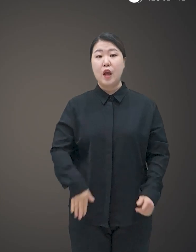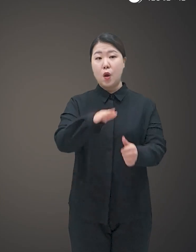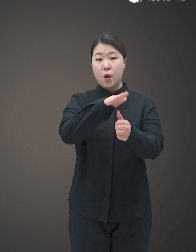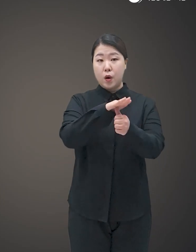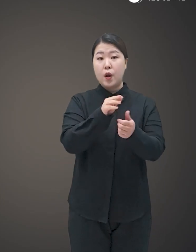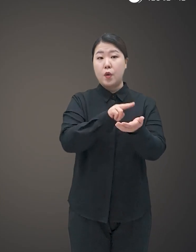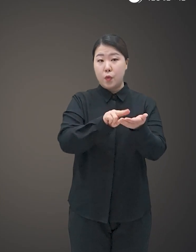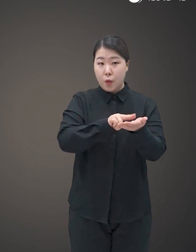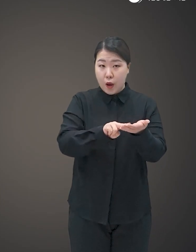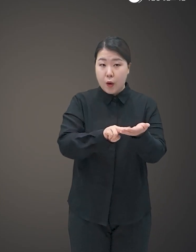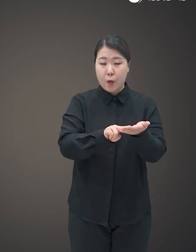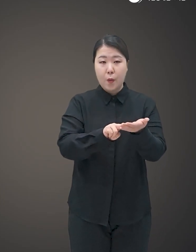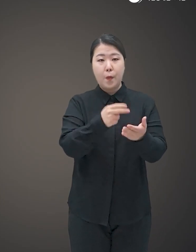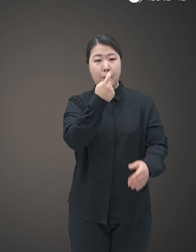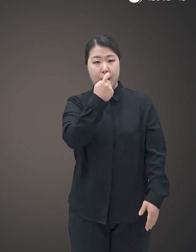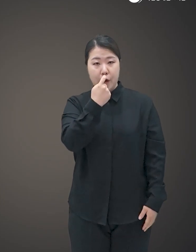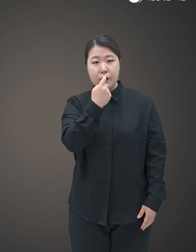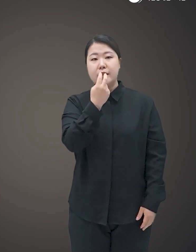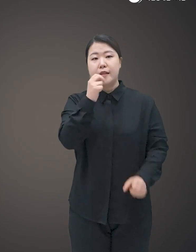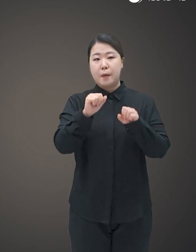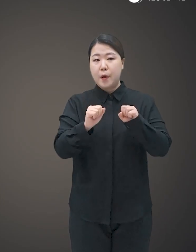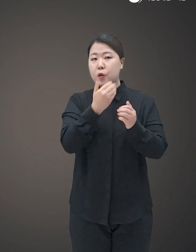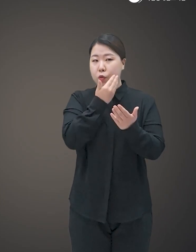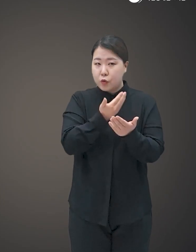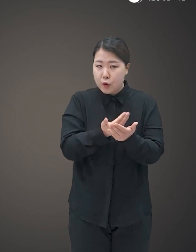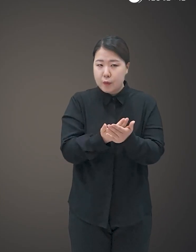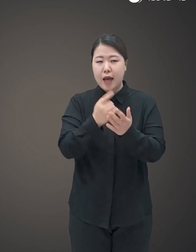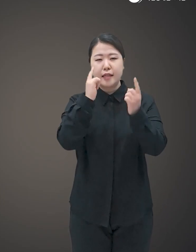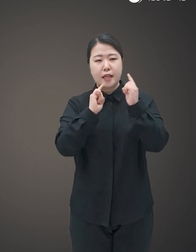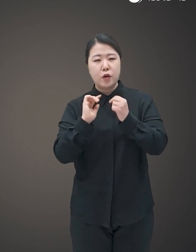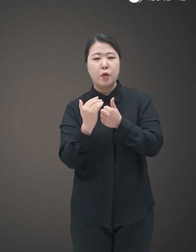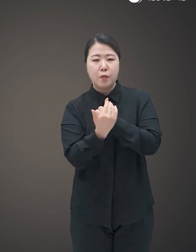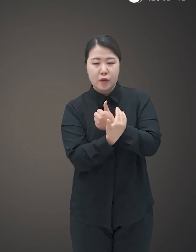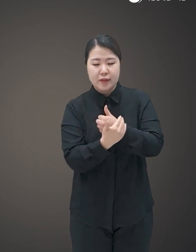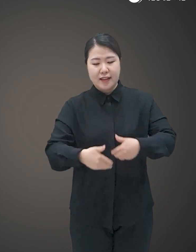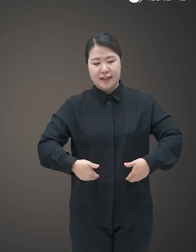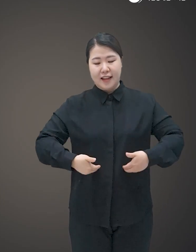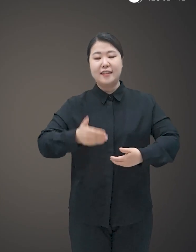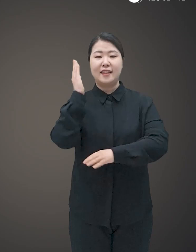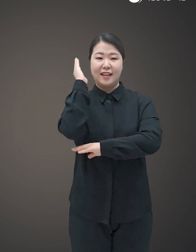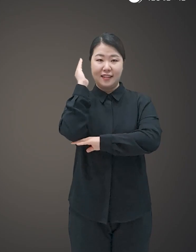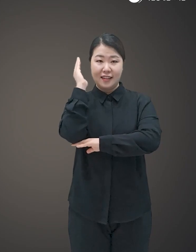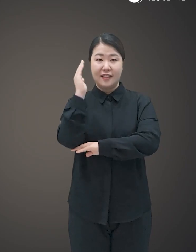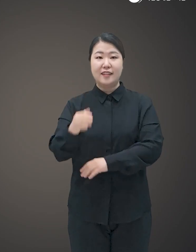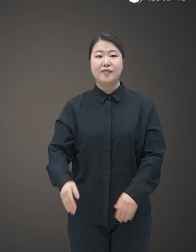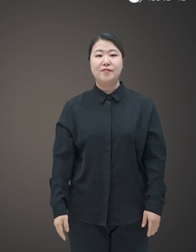동화로 배우는 생명의 소중함, 상처를 보듬는 따뜻한 이야기.